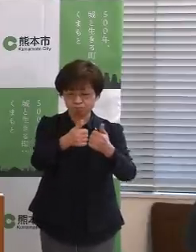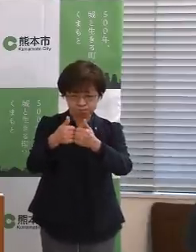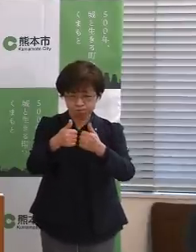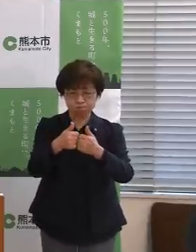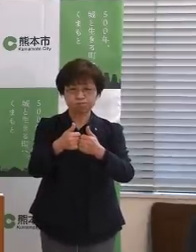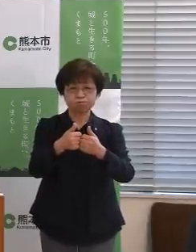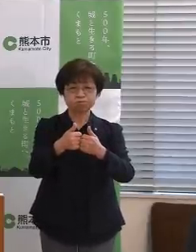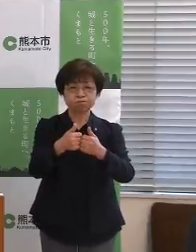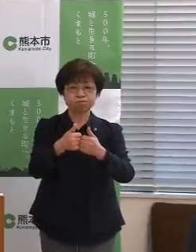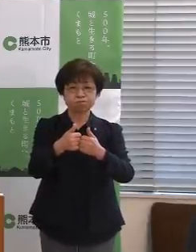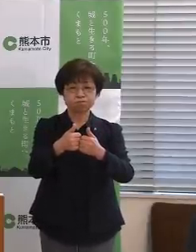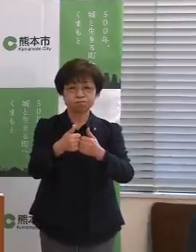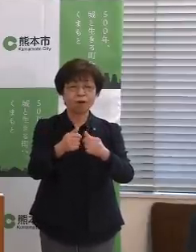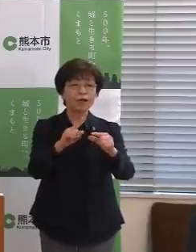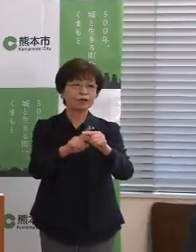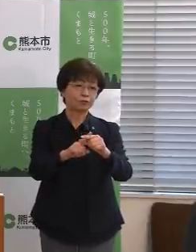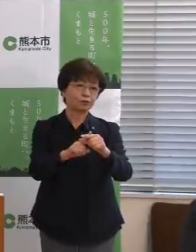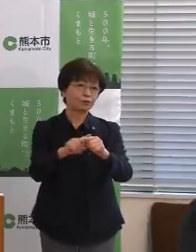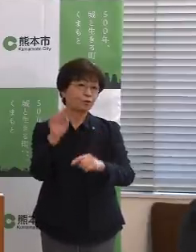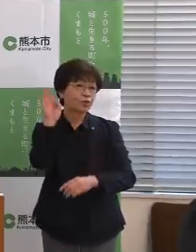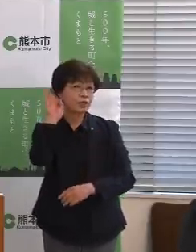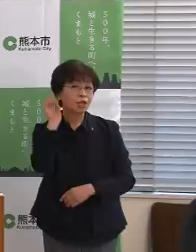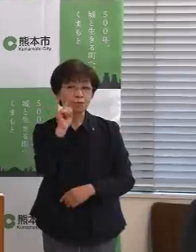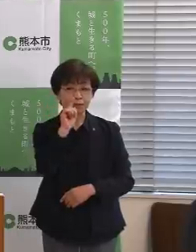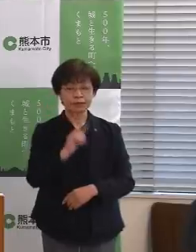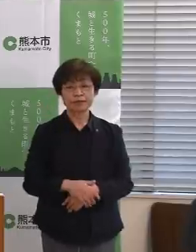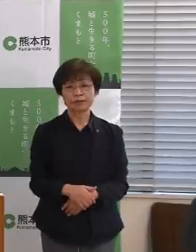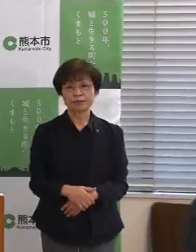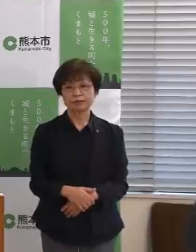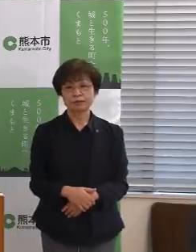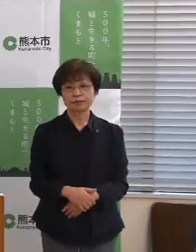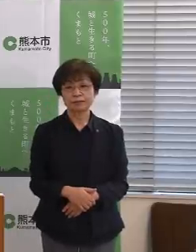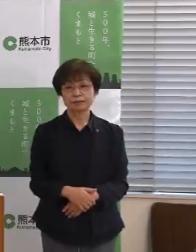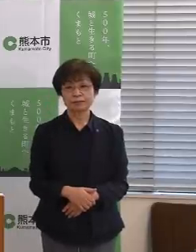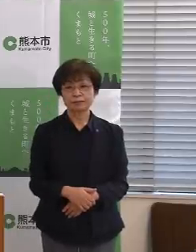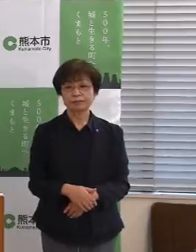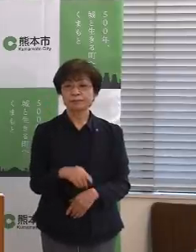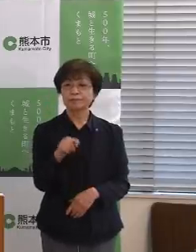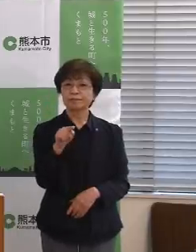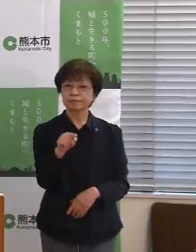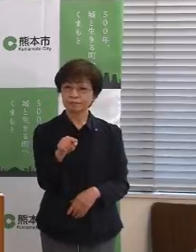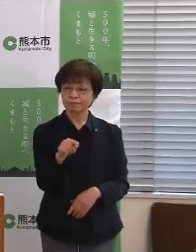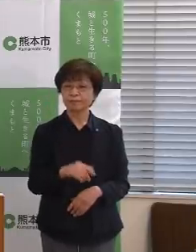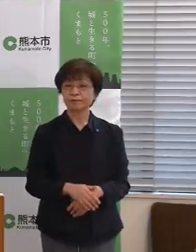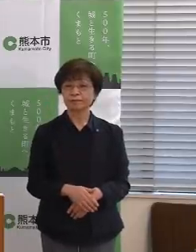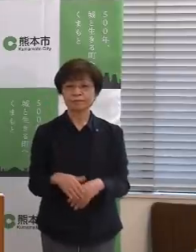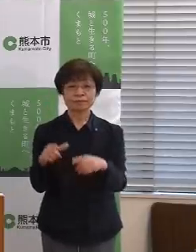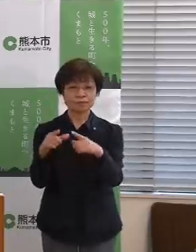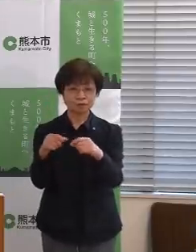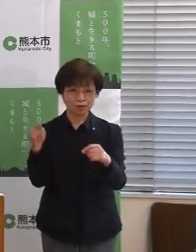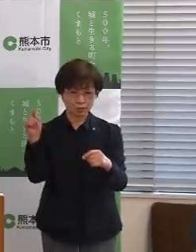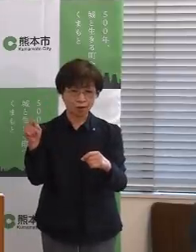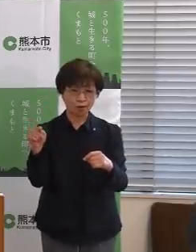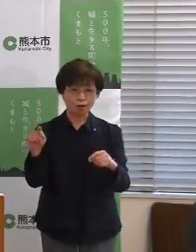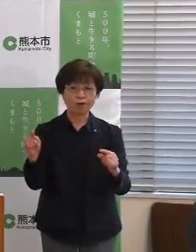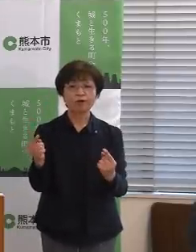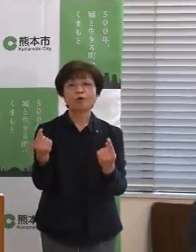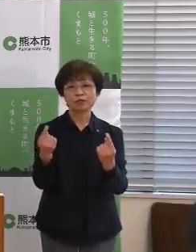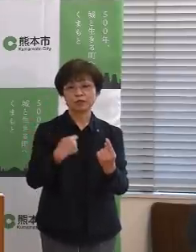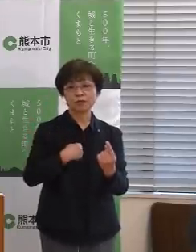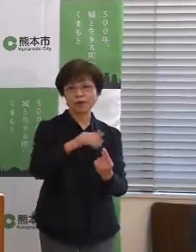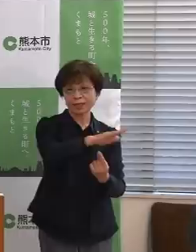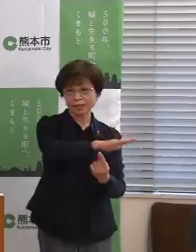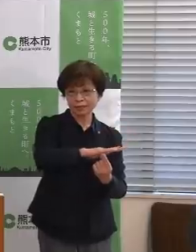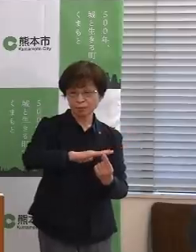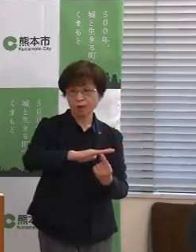ふうに、少し伺っているところでありますけれども、これは国と同時にですね、我々もです